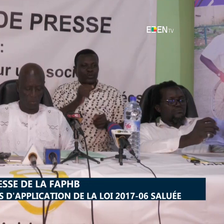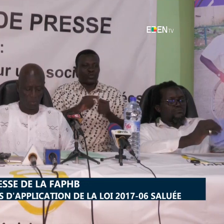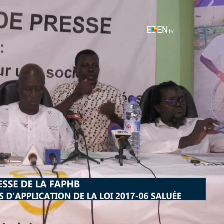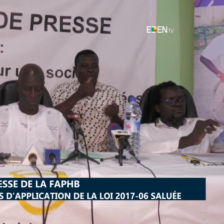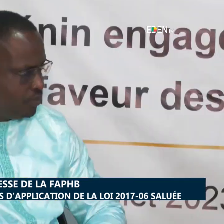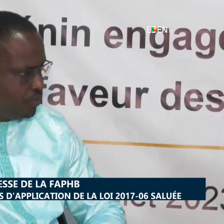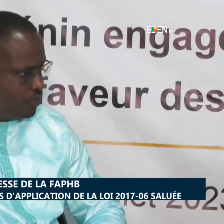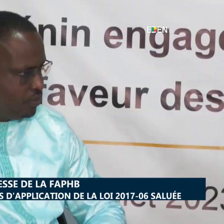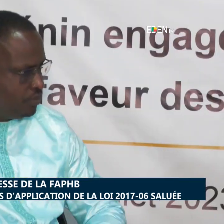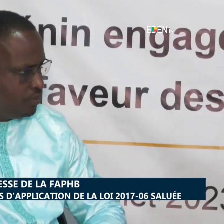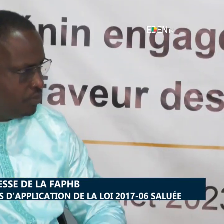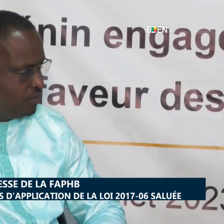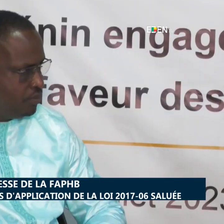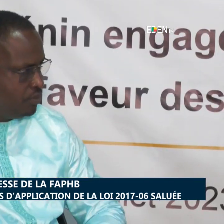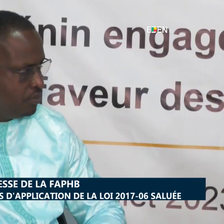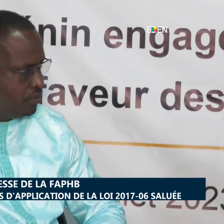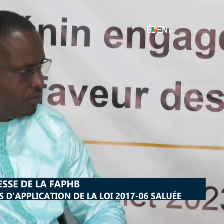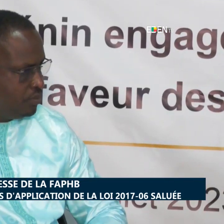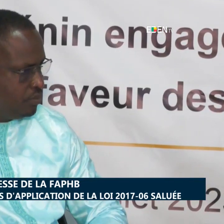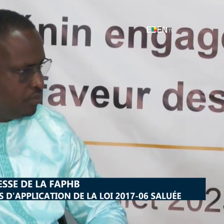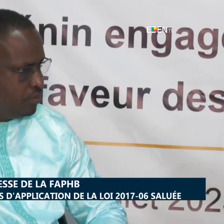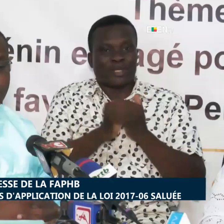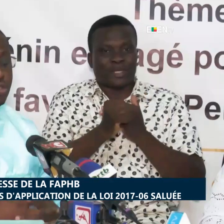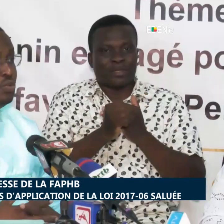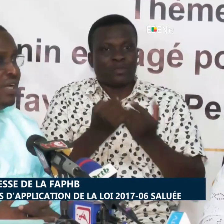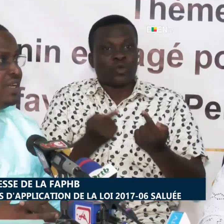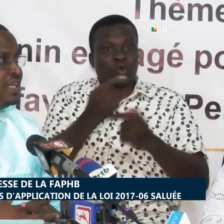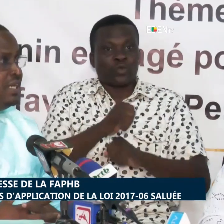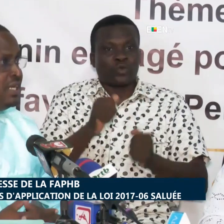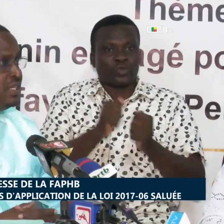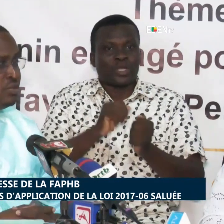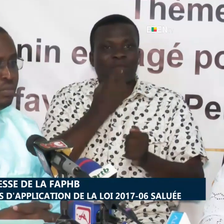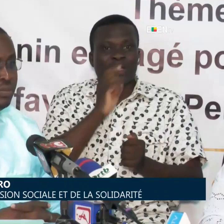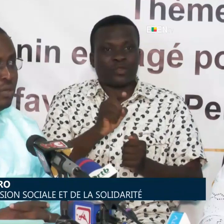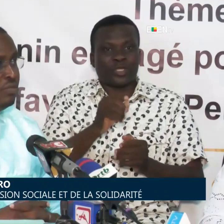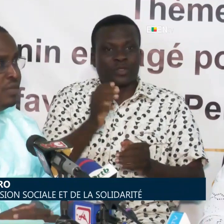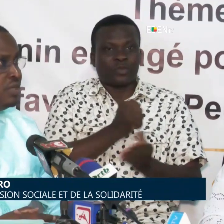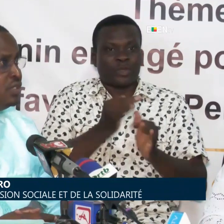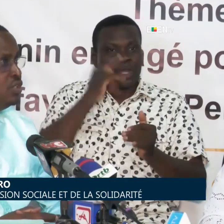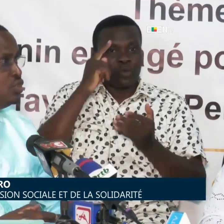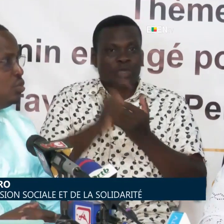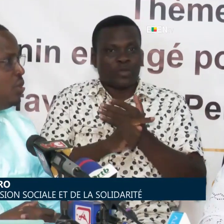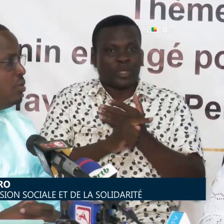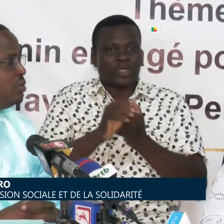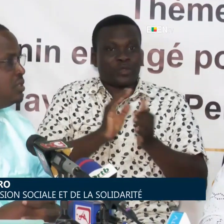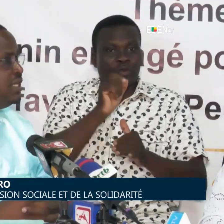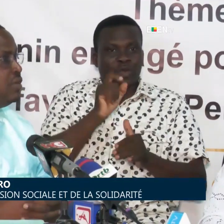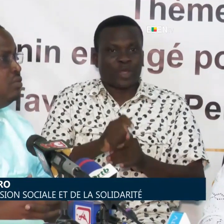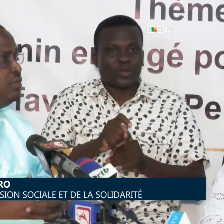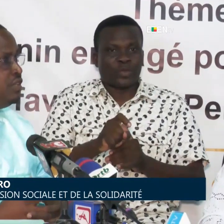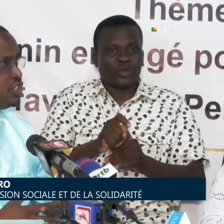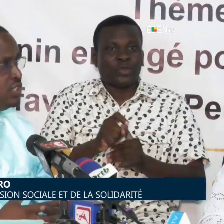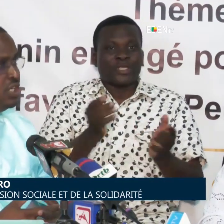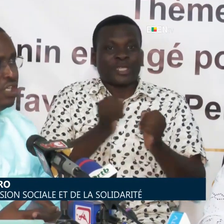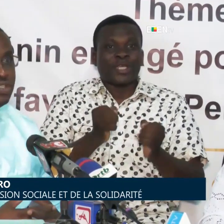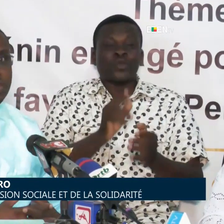les uns et les autres de la mise en application effective de ces mesures. Aujourd'hui, avec les décrets qui sont pris par le gouvernement, je crois que c'est des coups